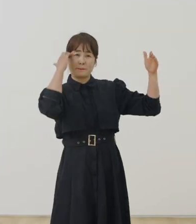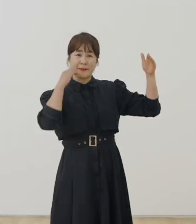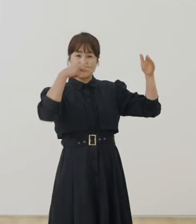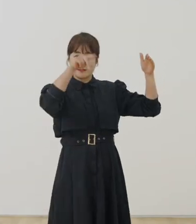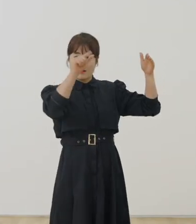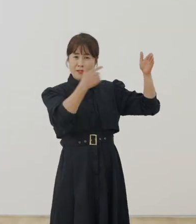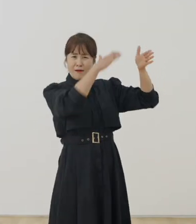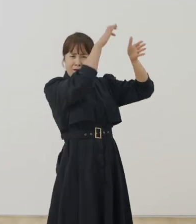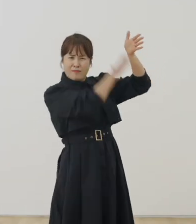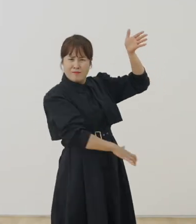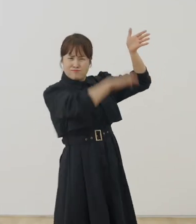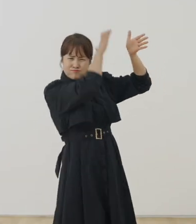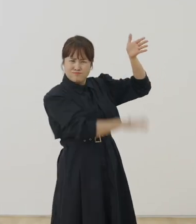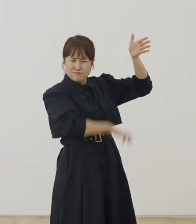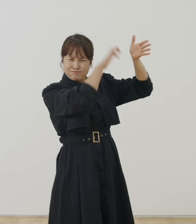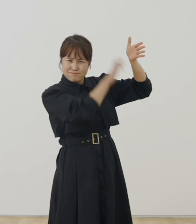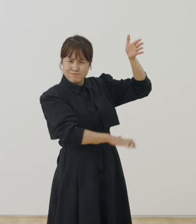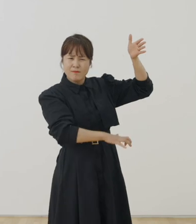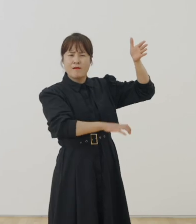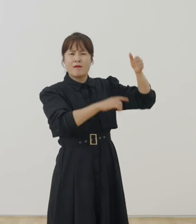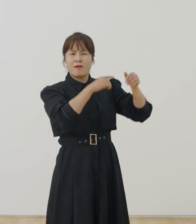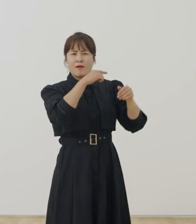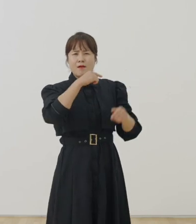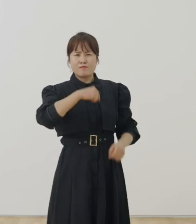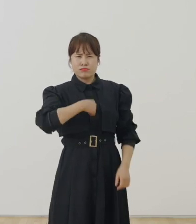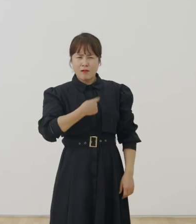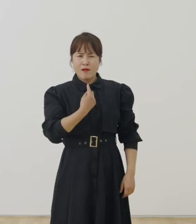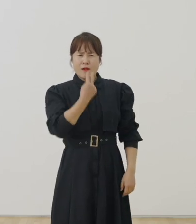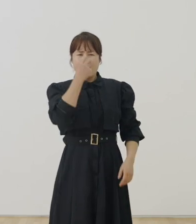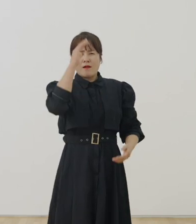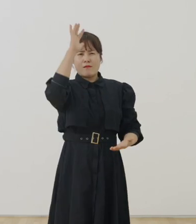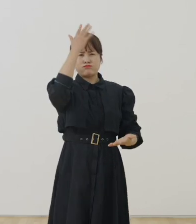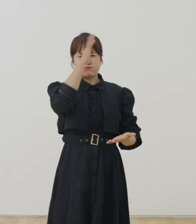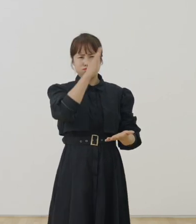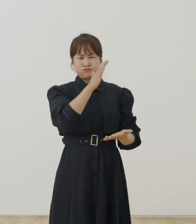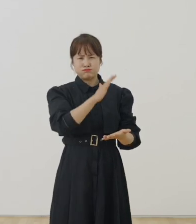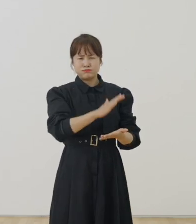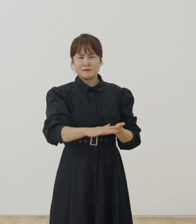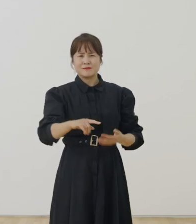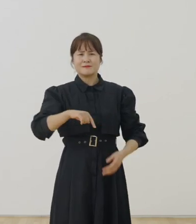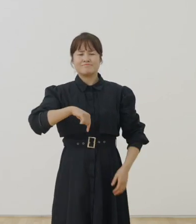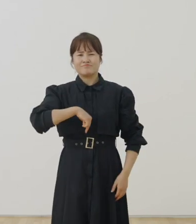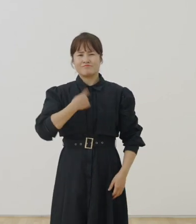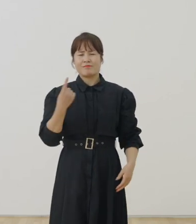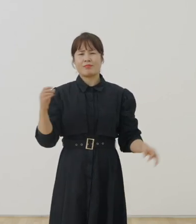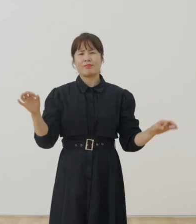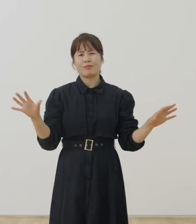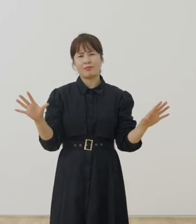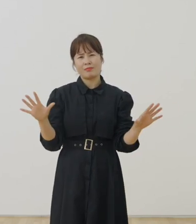수직의 푸른 선들이 아래로 내려오면서 스스로 생명을 소진한 듯 자취를 감춥니다.